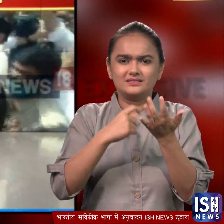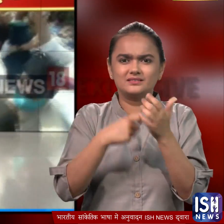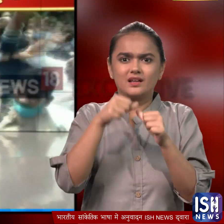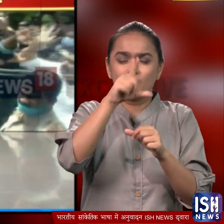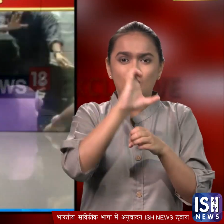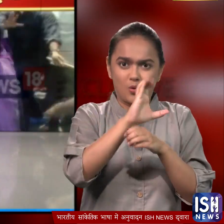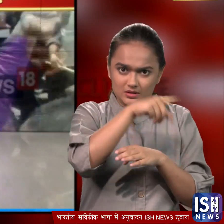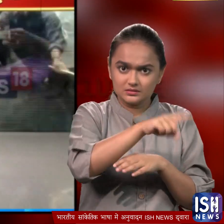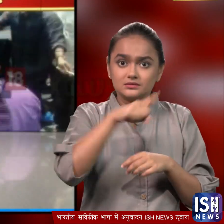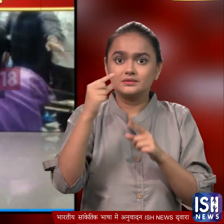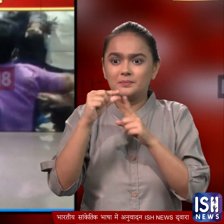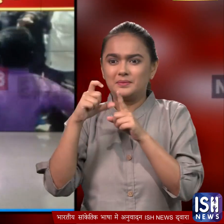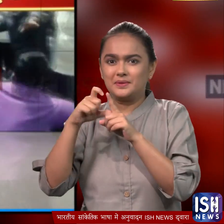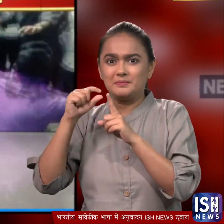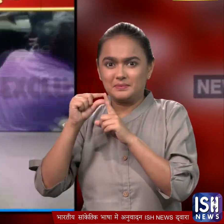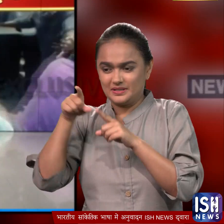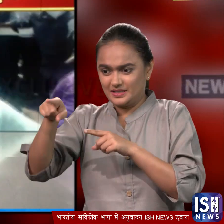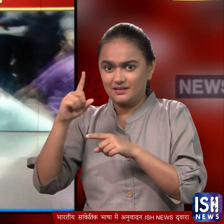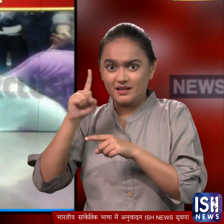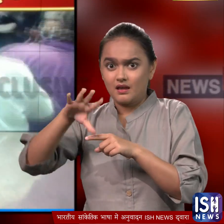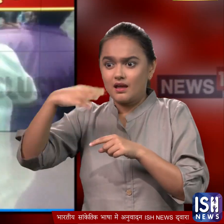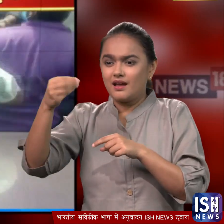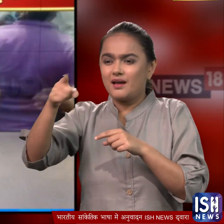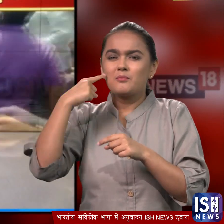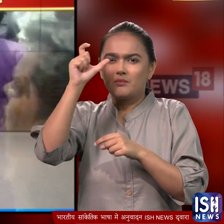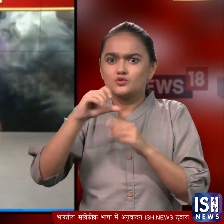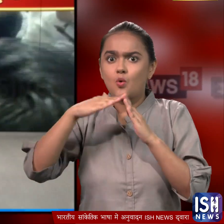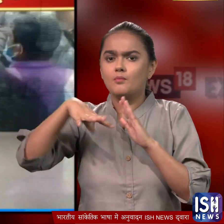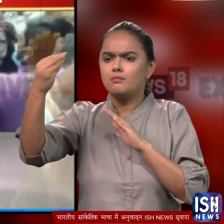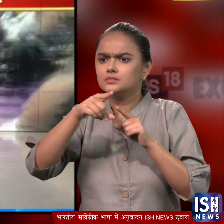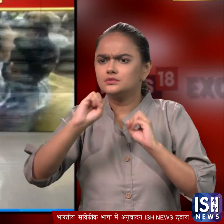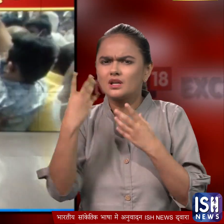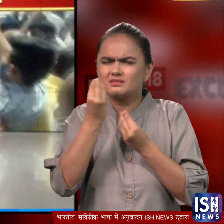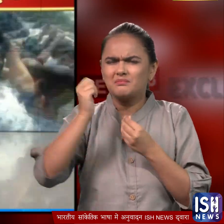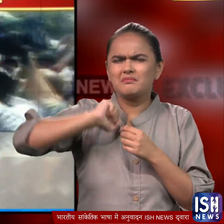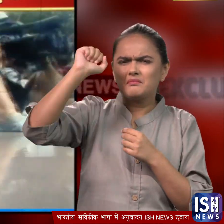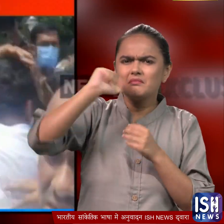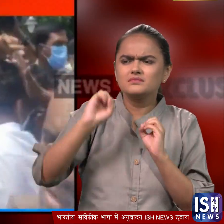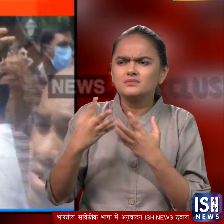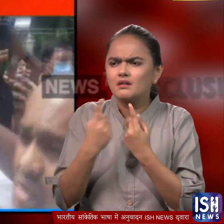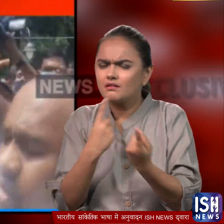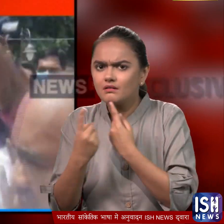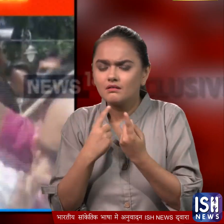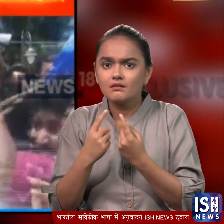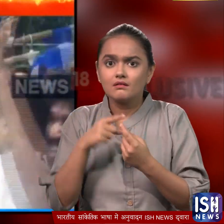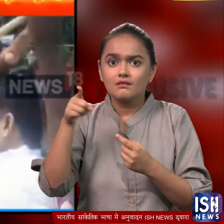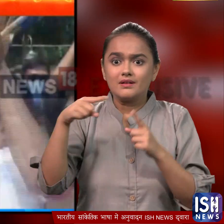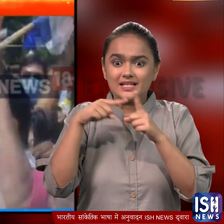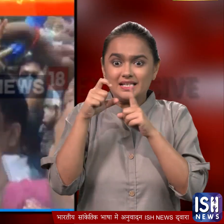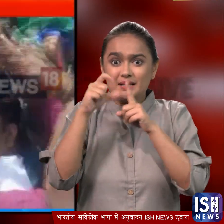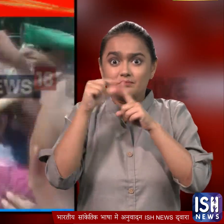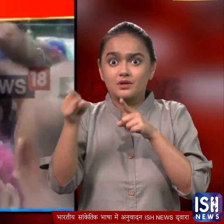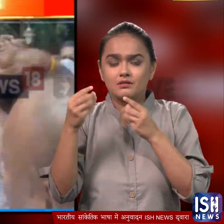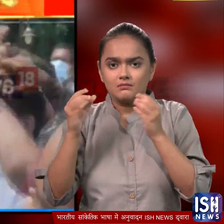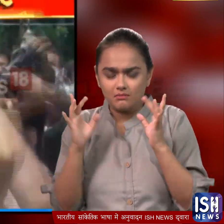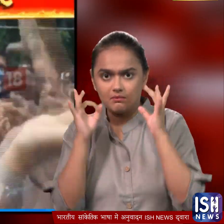कुछ कार्यकर्ताओं ने टीडीपी प्रमुख चंद्रबाबू नायडू के घर के बाहर प्रदर्शन करने की कोशिश की, जिस पर टीडीपी के